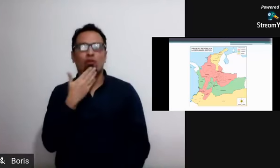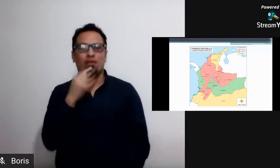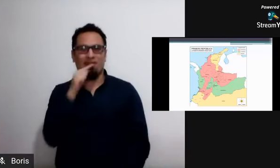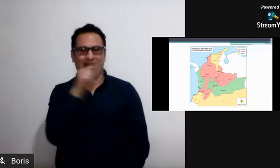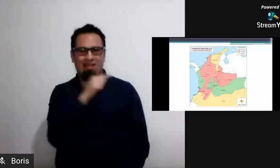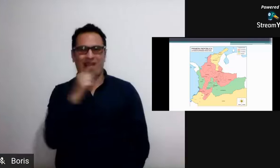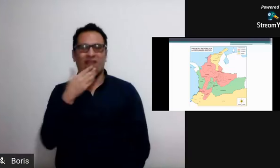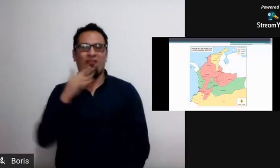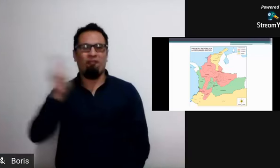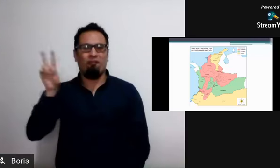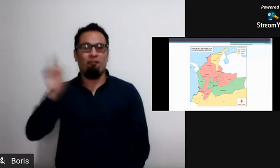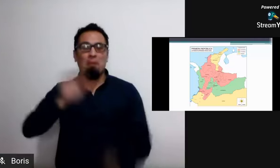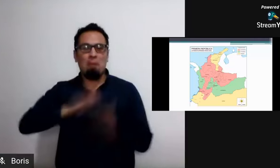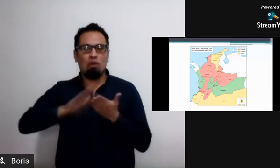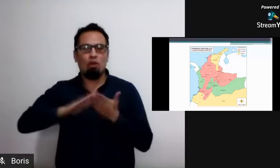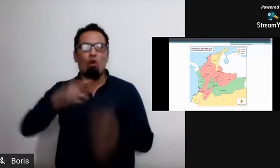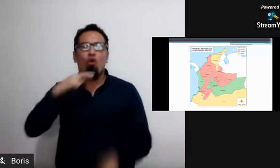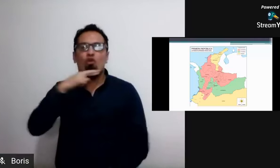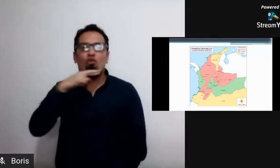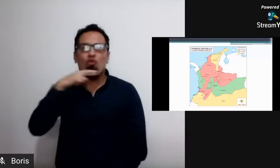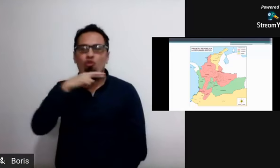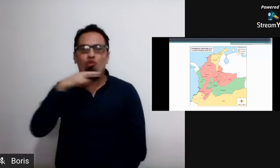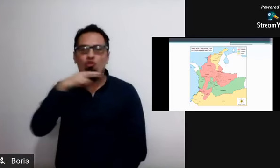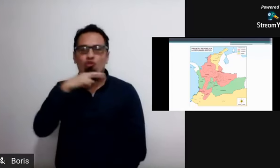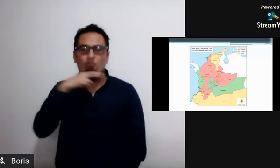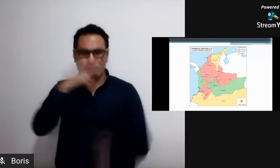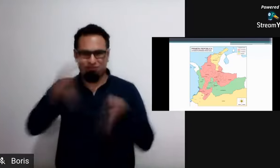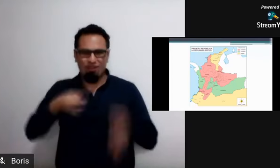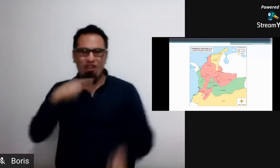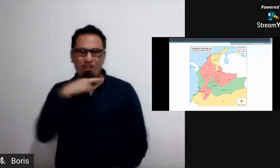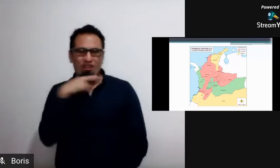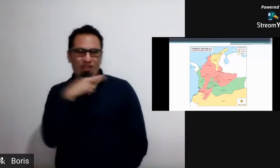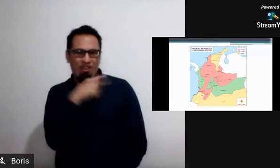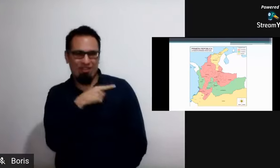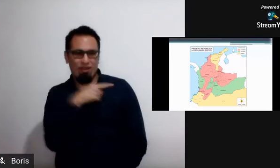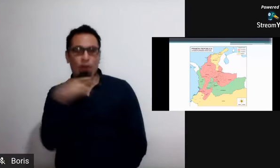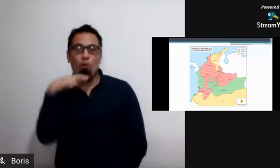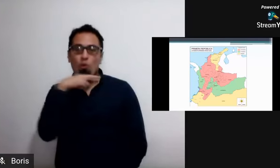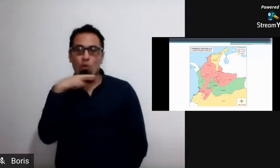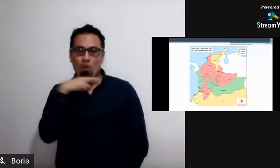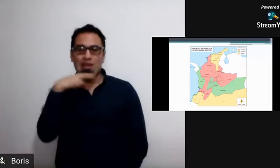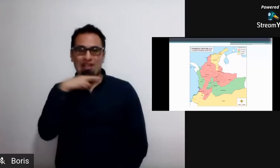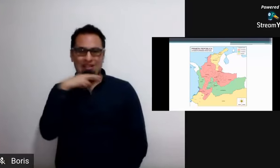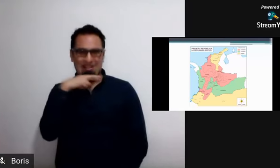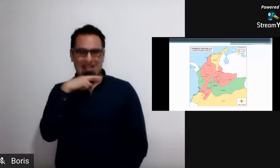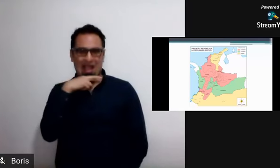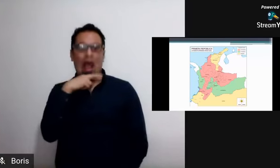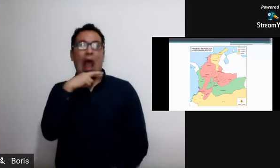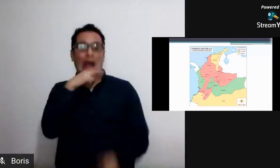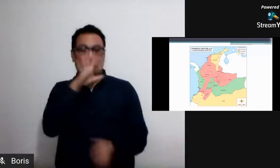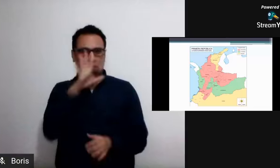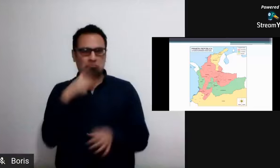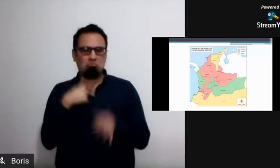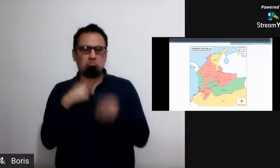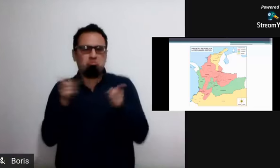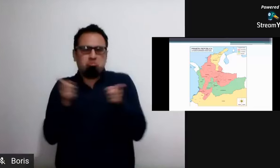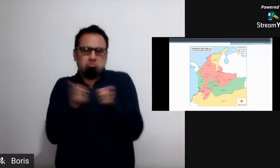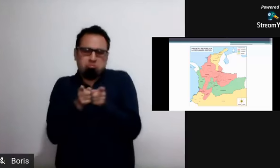no obstante, en el mapa ahorita vemos, por ejemplo, lo que está sombreado de color rojo en